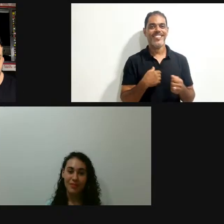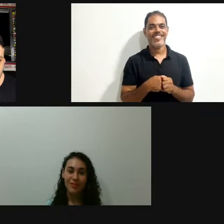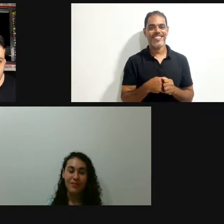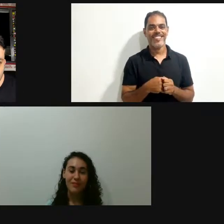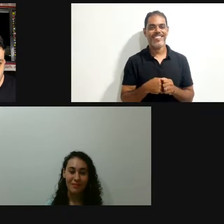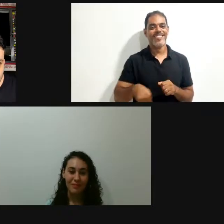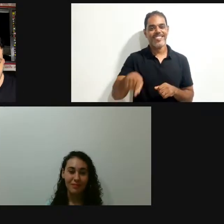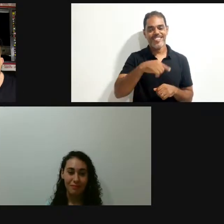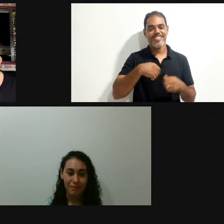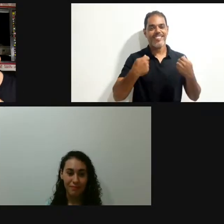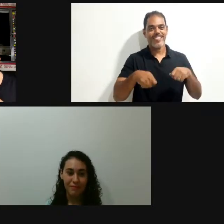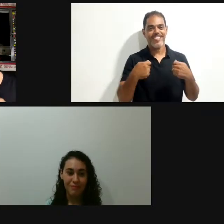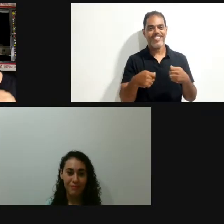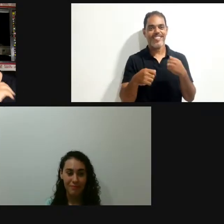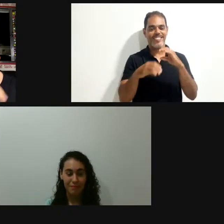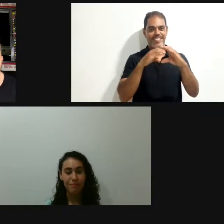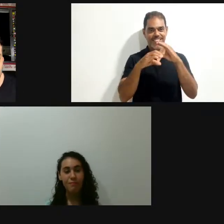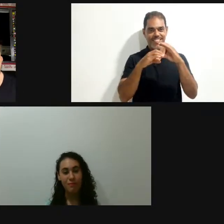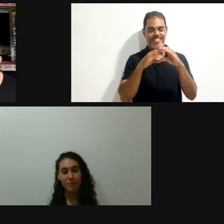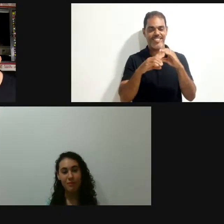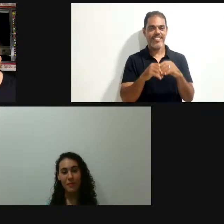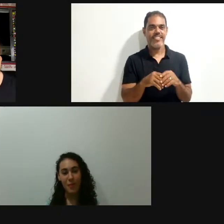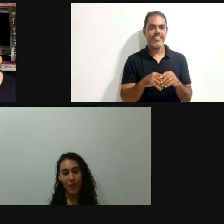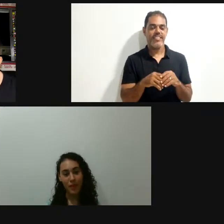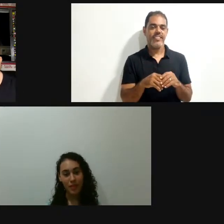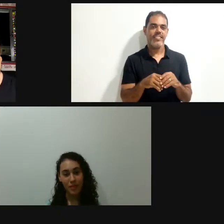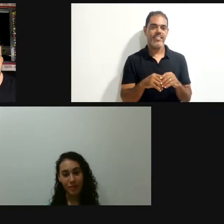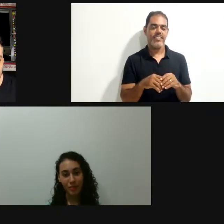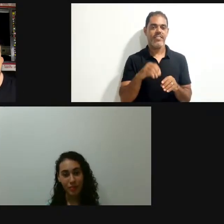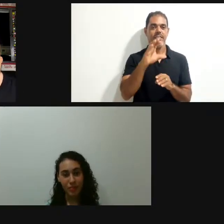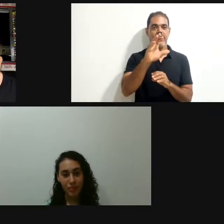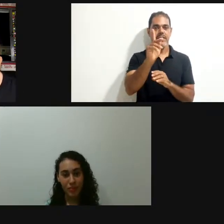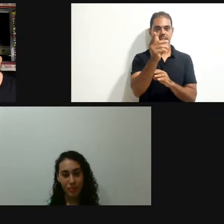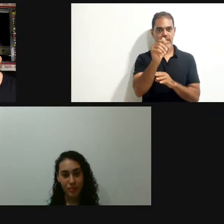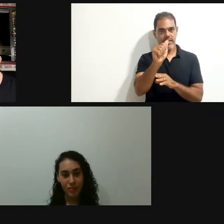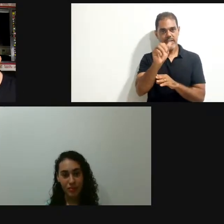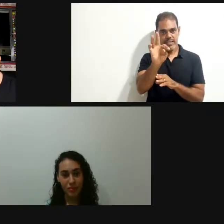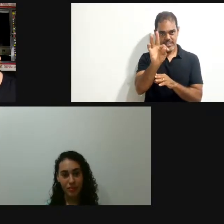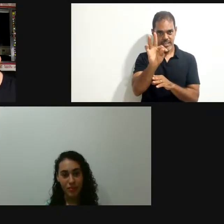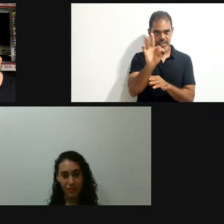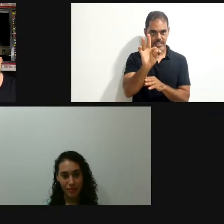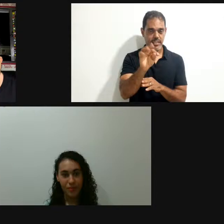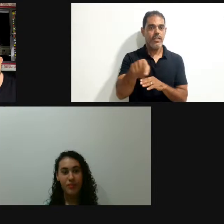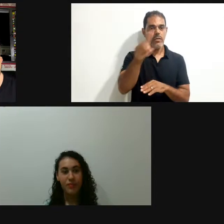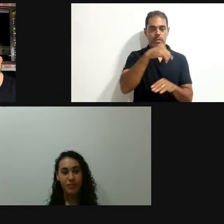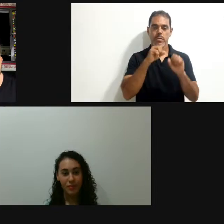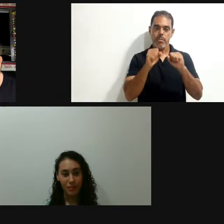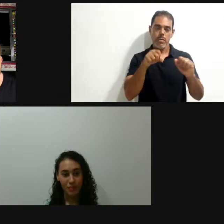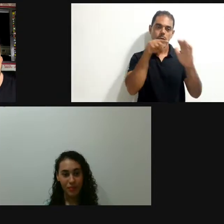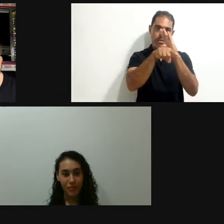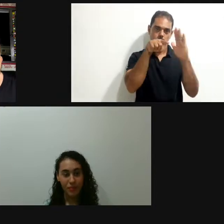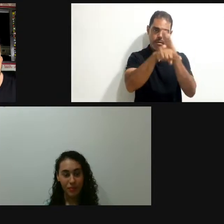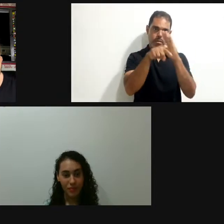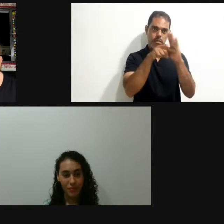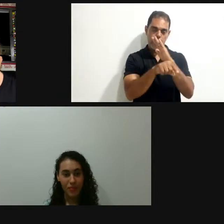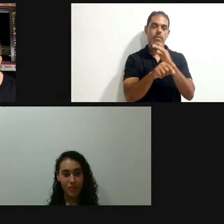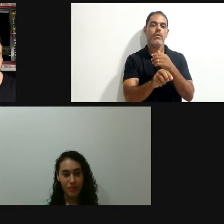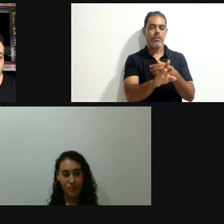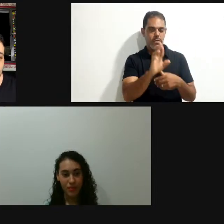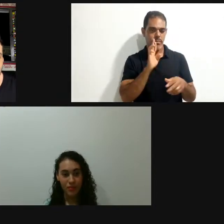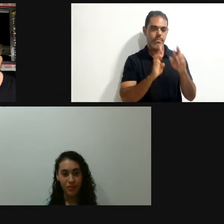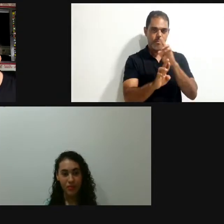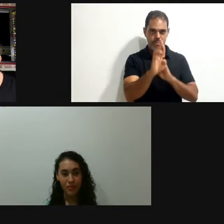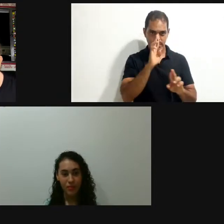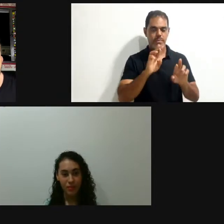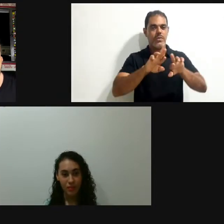Então, chat para você trocar ideia, fazer pergunta aberto. Fechou? Claro que com respeito, lembrando que a gente tem uma moça, o